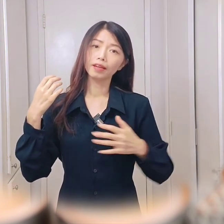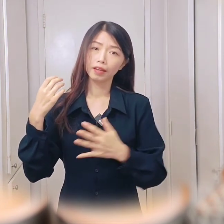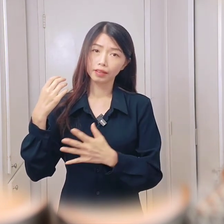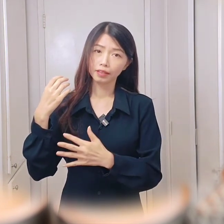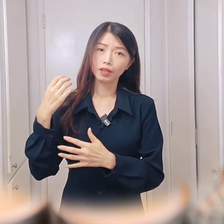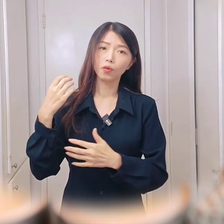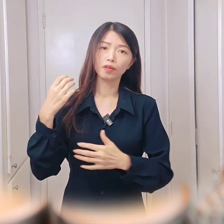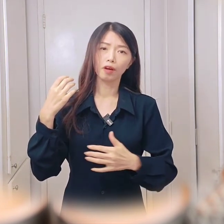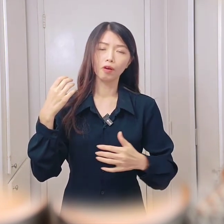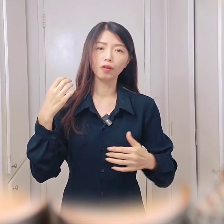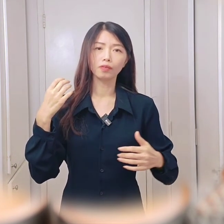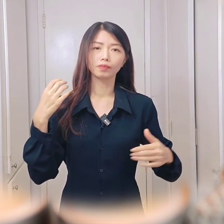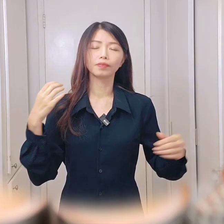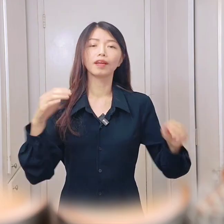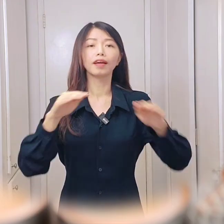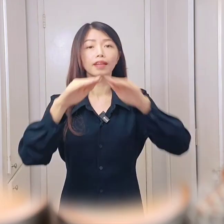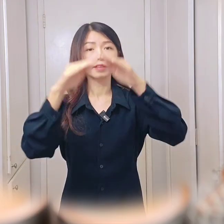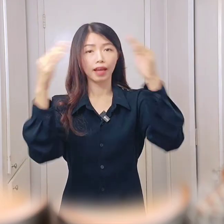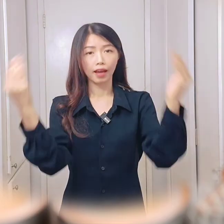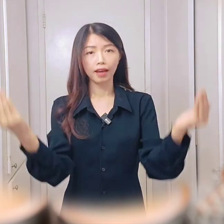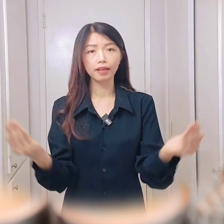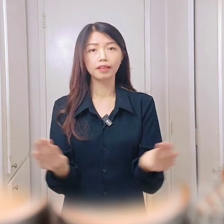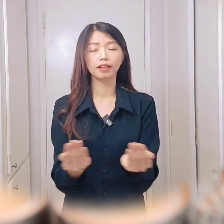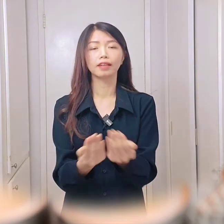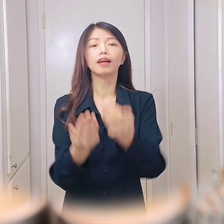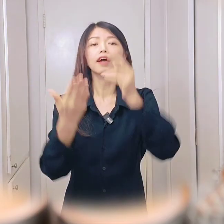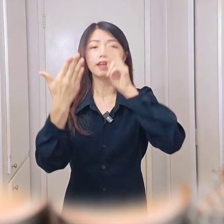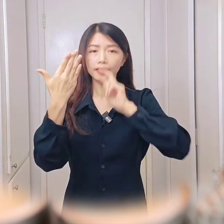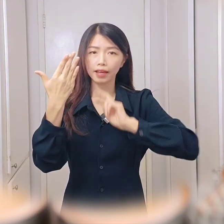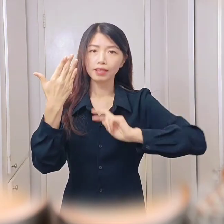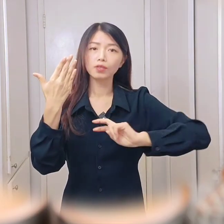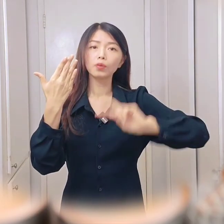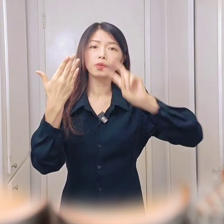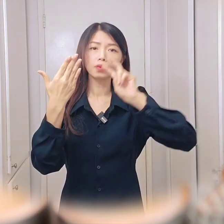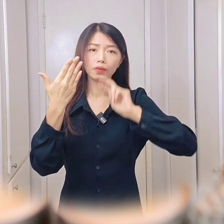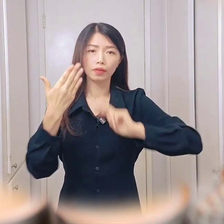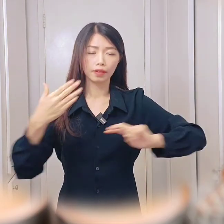비파 들고서 다